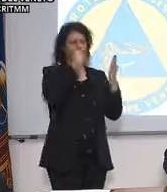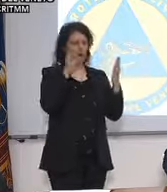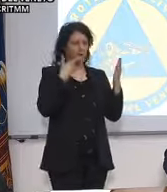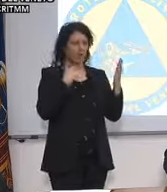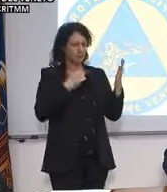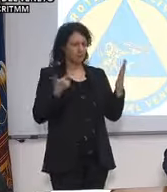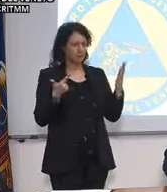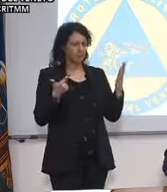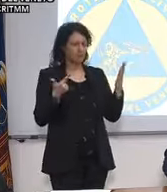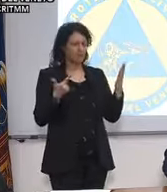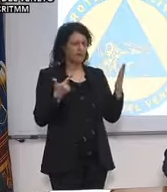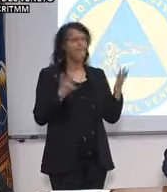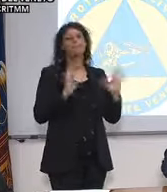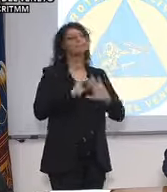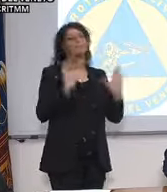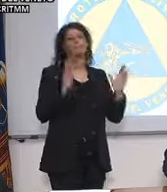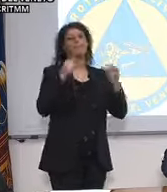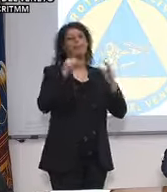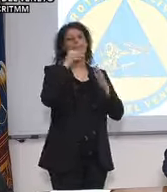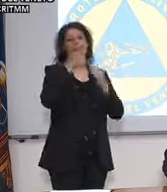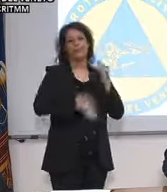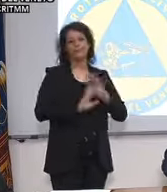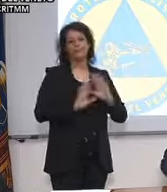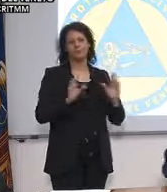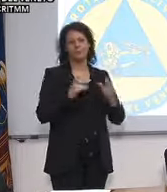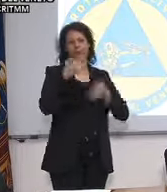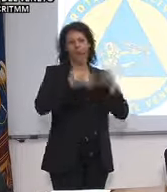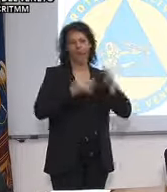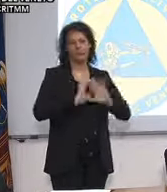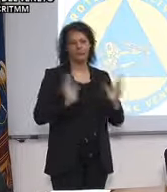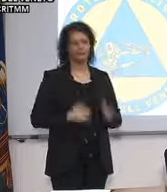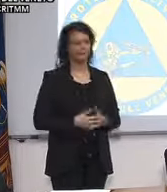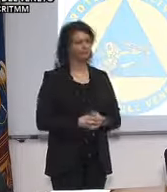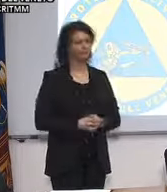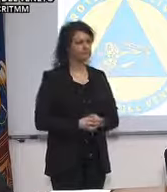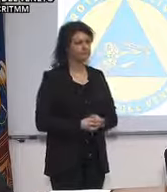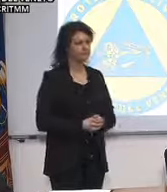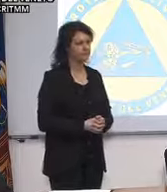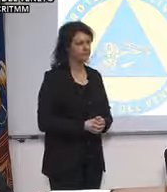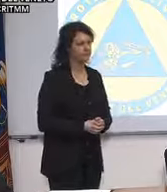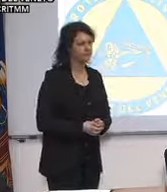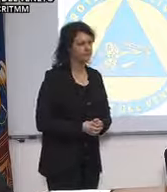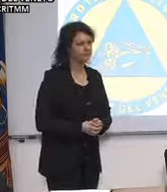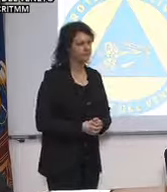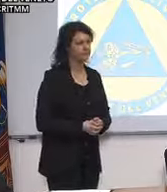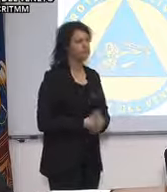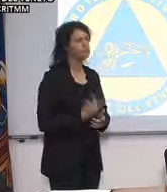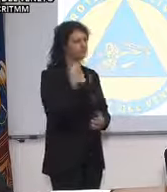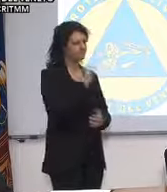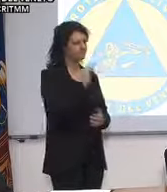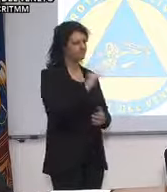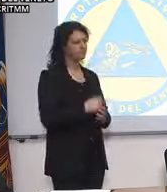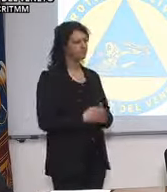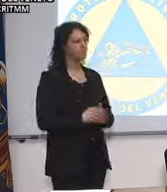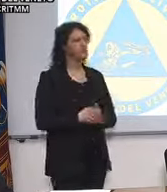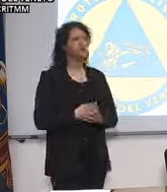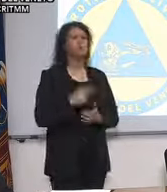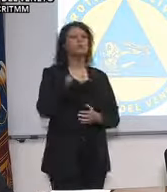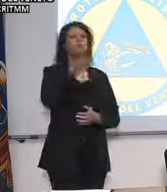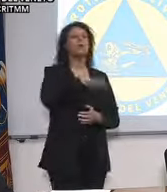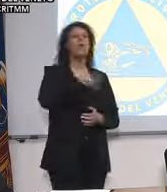vediamo. Domanda di carattere scientifico, sempre del Nicolussi, poi passo al direttore Basso. Nuovo caso di contagio a